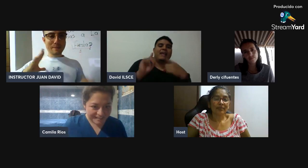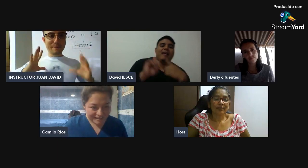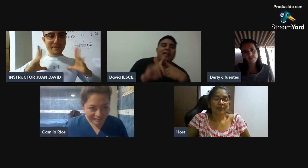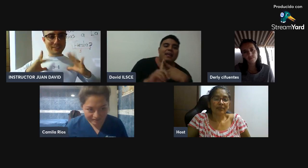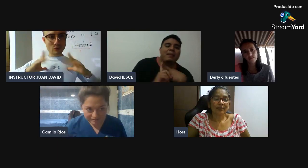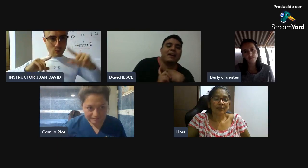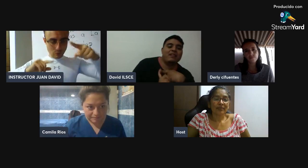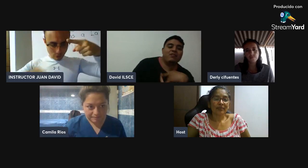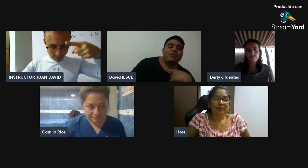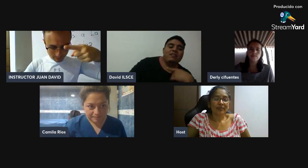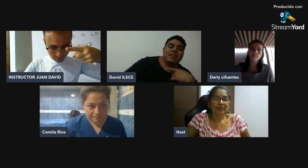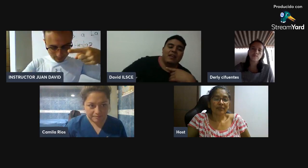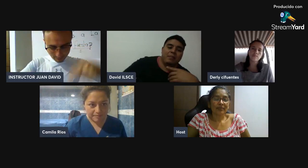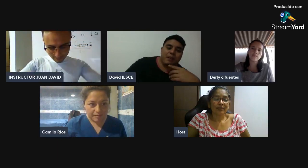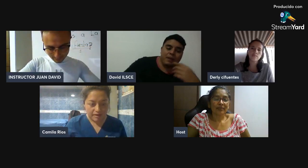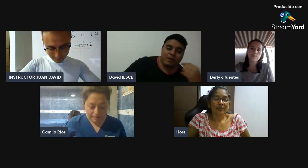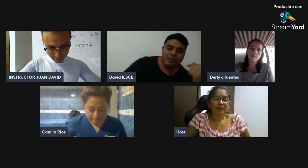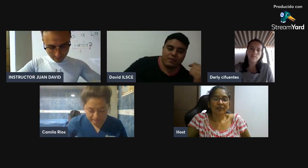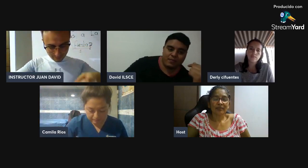en vacaciones sería el 1er